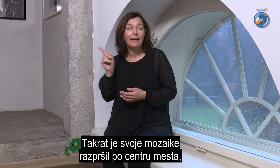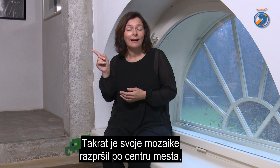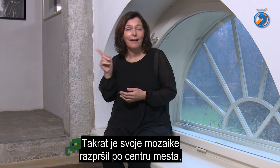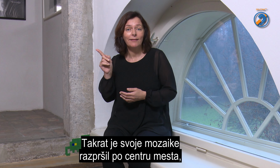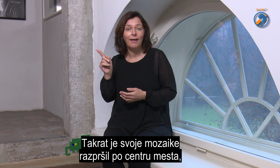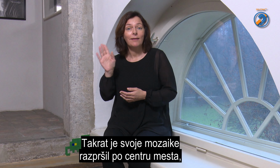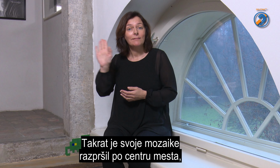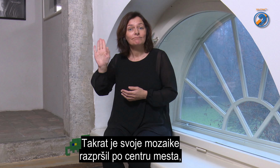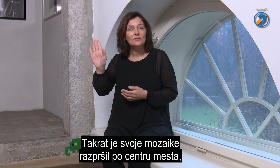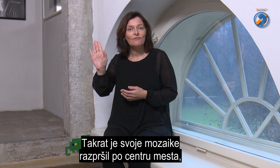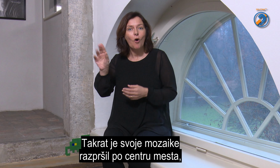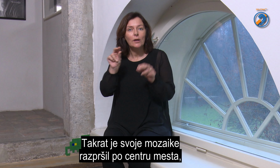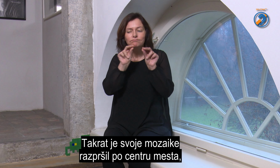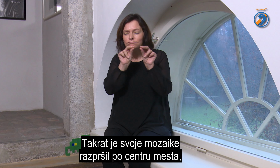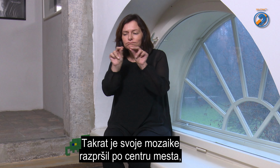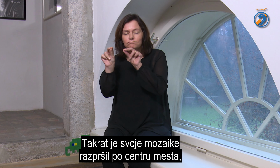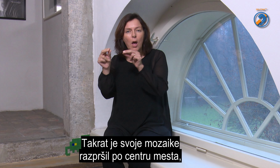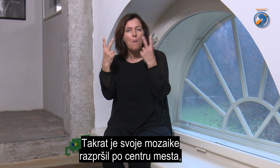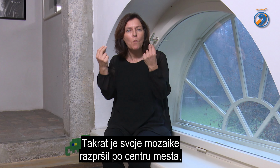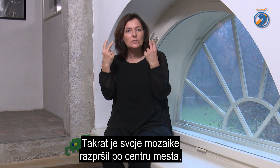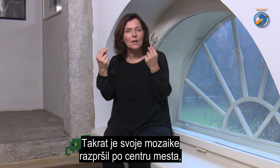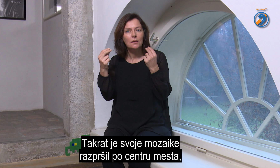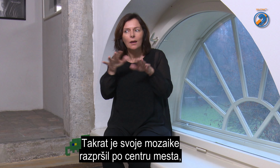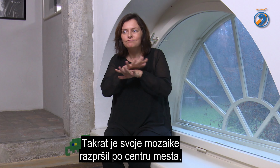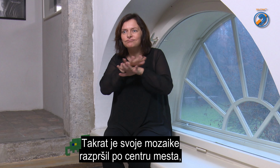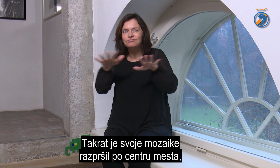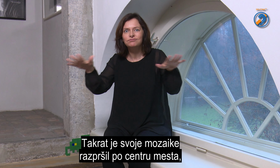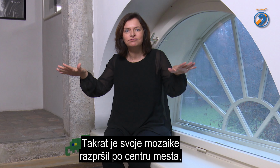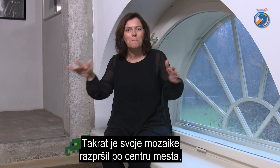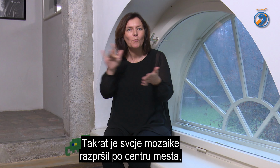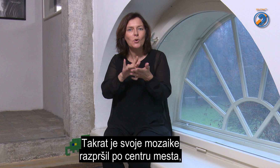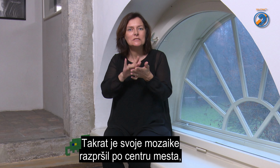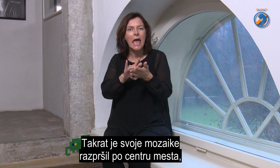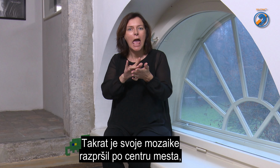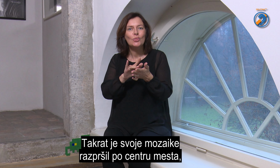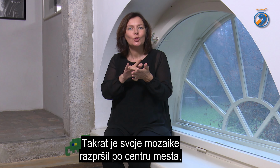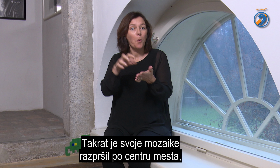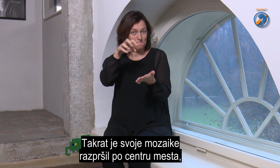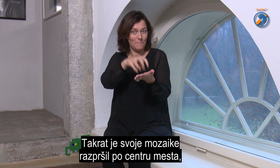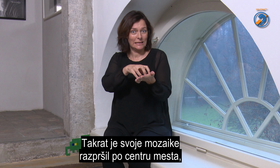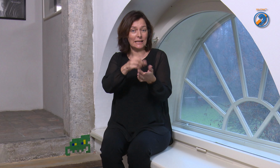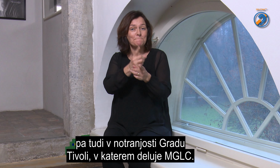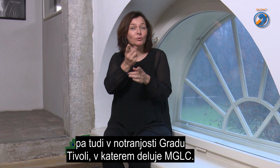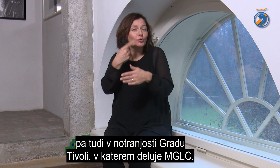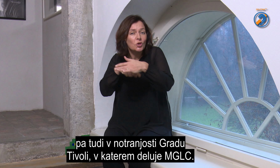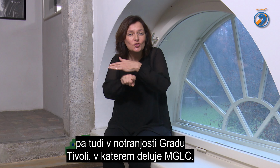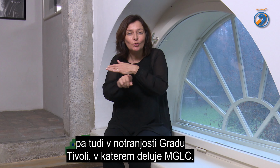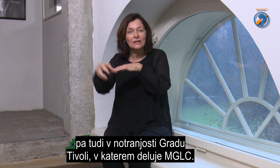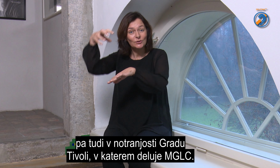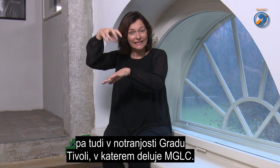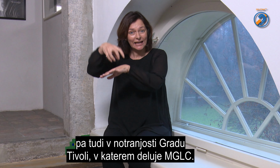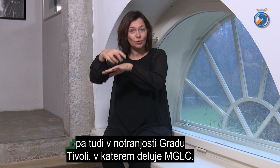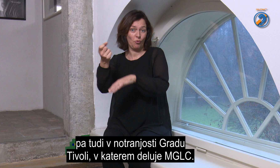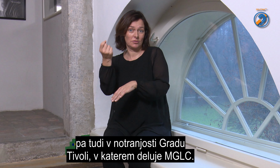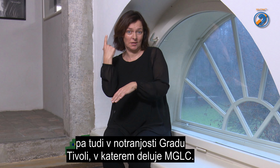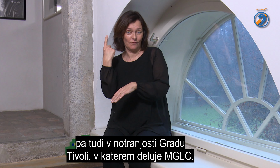Takrat je svoje mozaike razpršil po centru mesta, pa tudi v notranjosti gradu Tivoli,